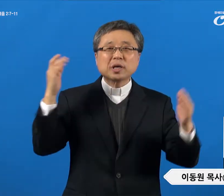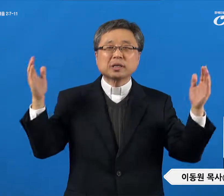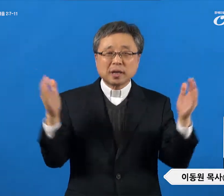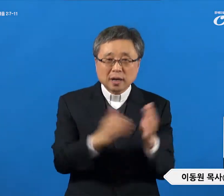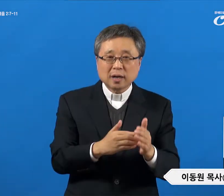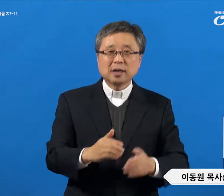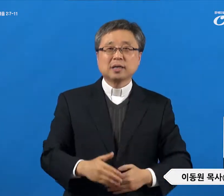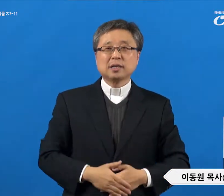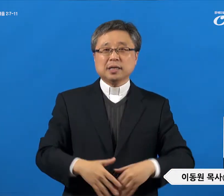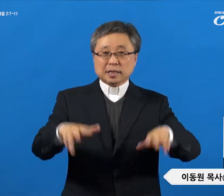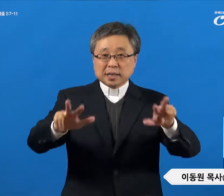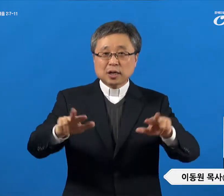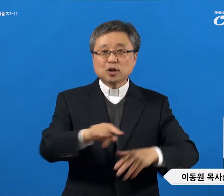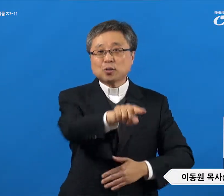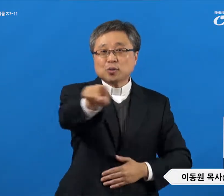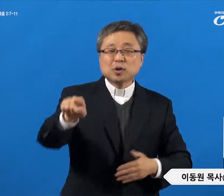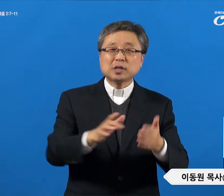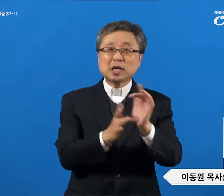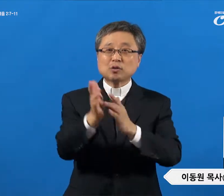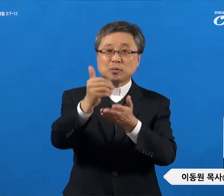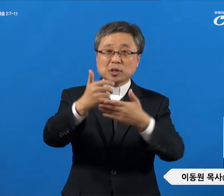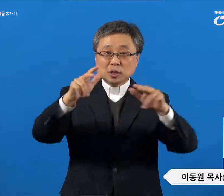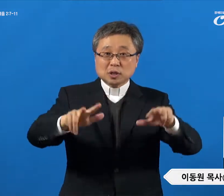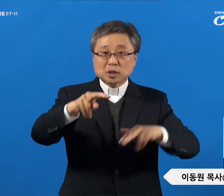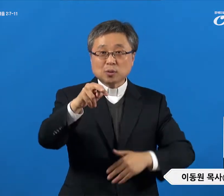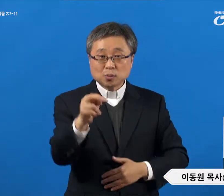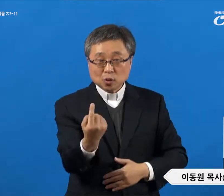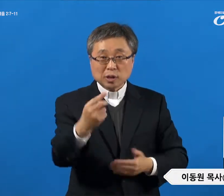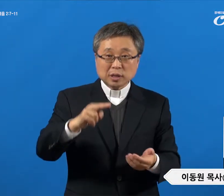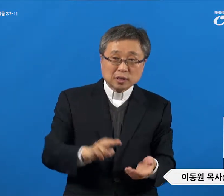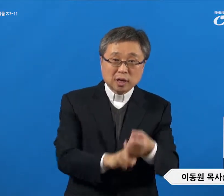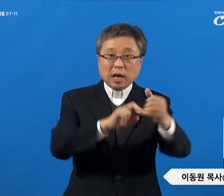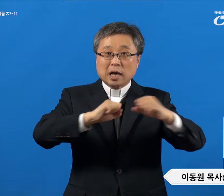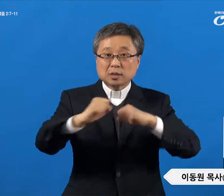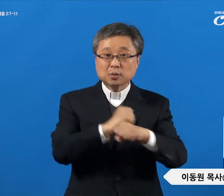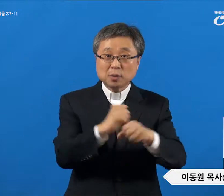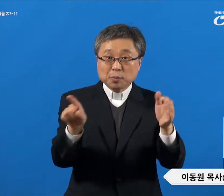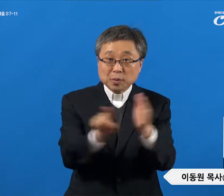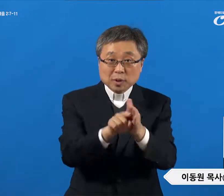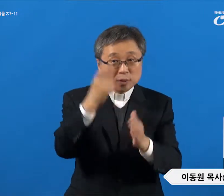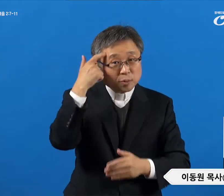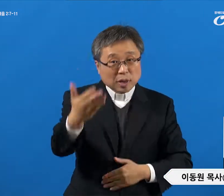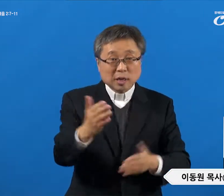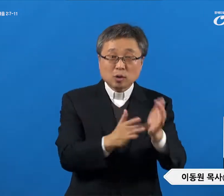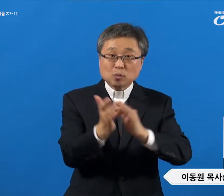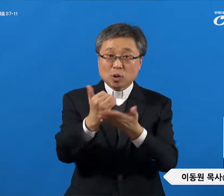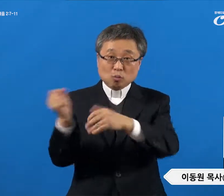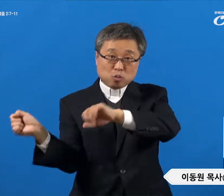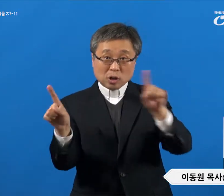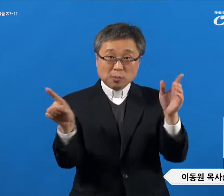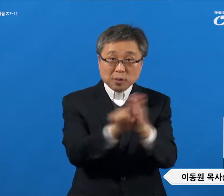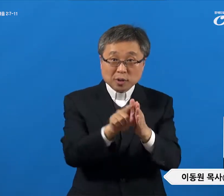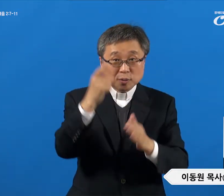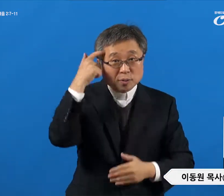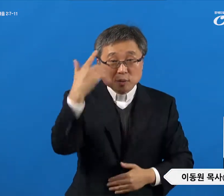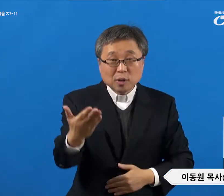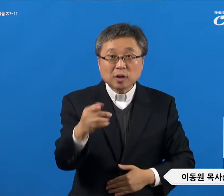자, 여러분, 예수님은 지금도 기적을 행하신다 믿으십니까? 예수님 부활하신 것을 믿으십니까? 그럼 살아계신